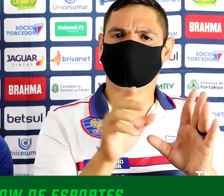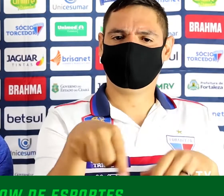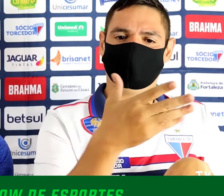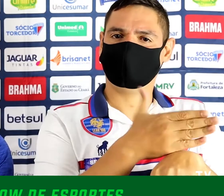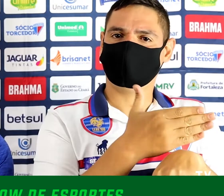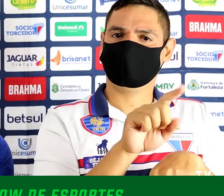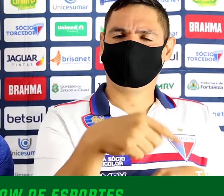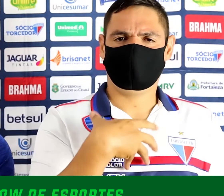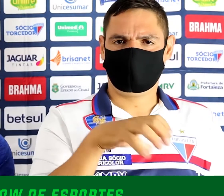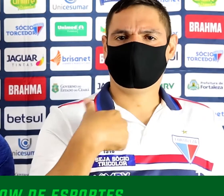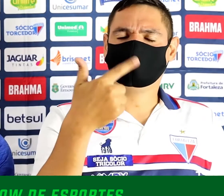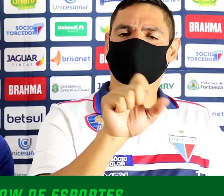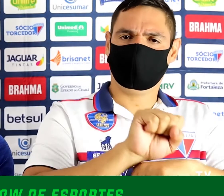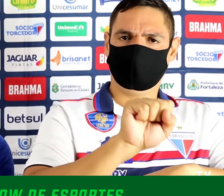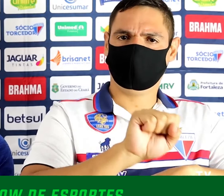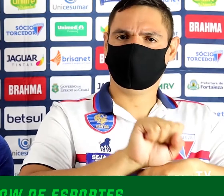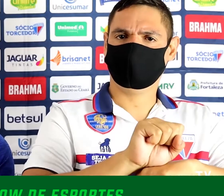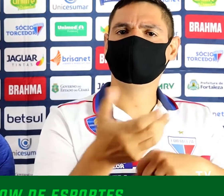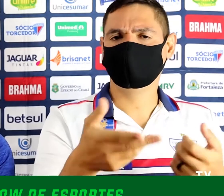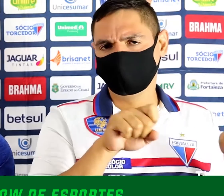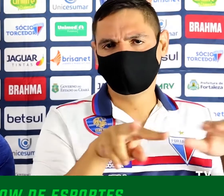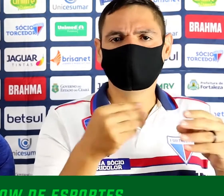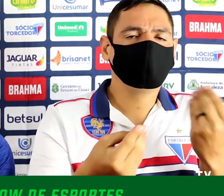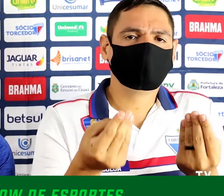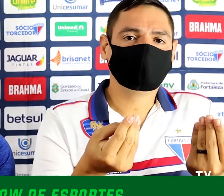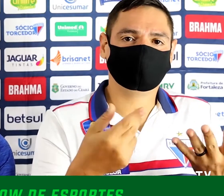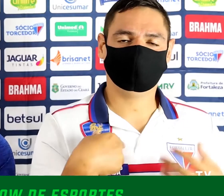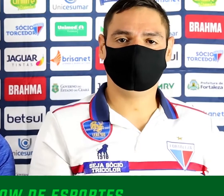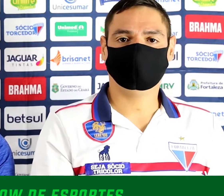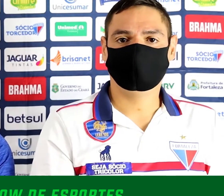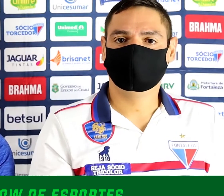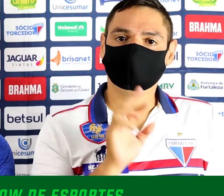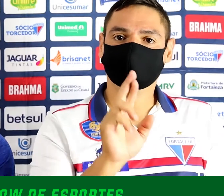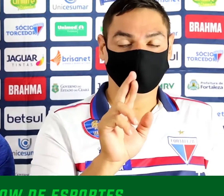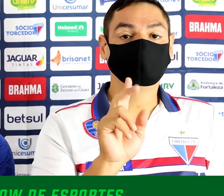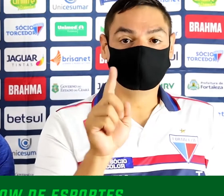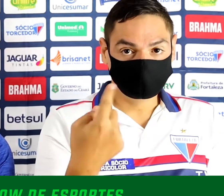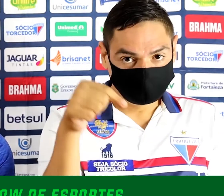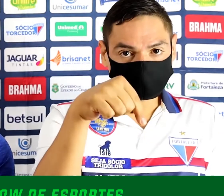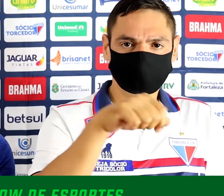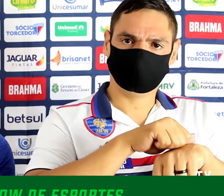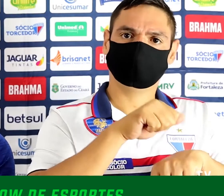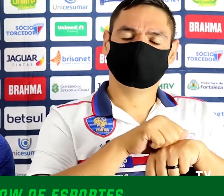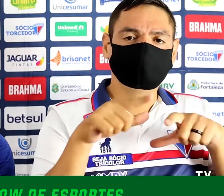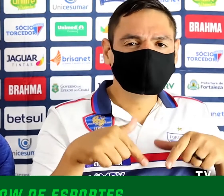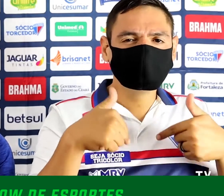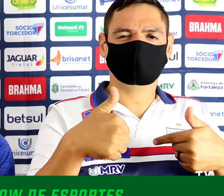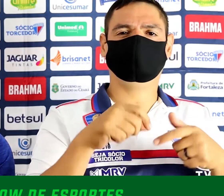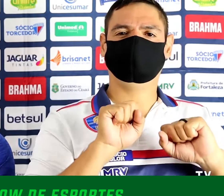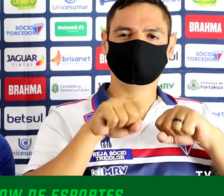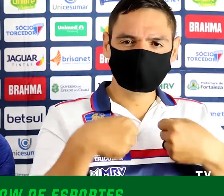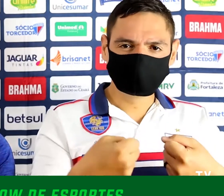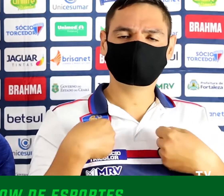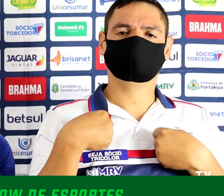do jogo que o Bahia tem pela Sul-Americana nesta semana? A gente tem que se dedicar ao máximo, né, naquilo que o professor vai passar, a gente precisa